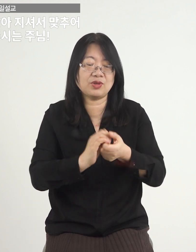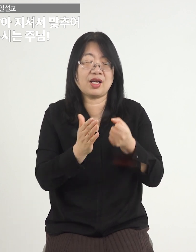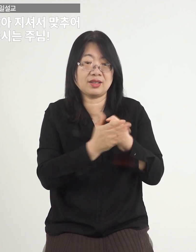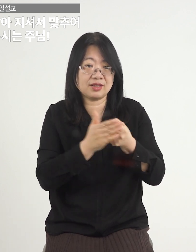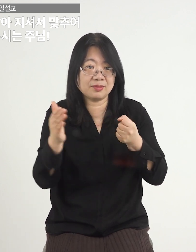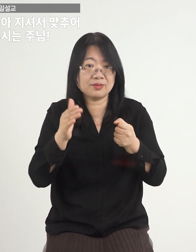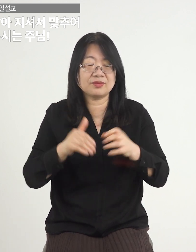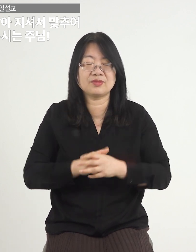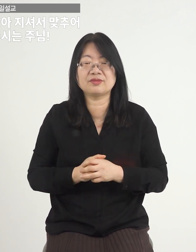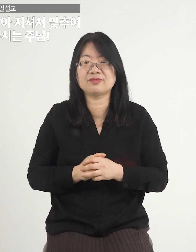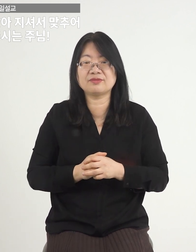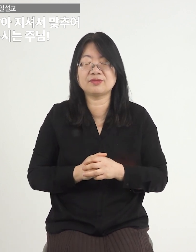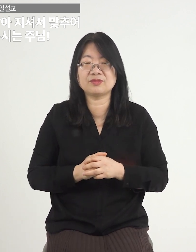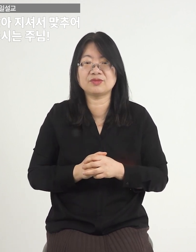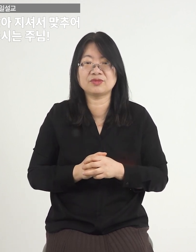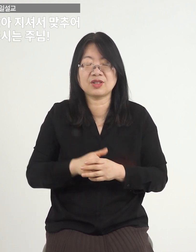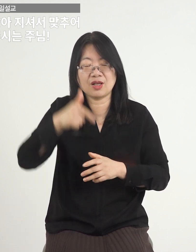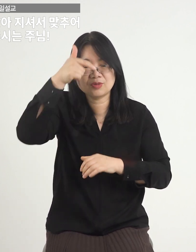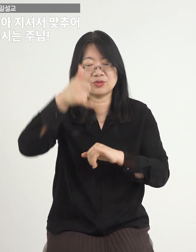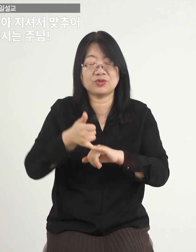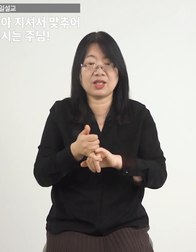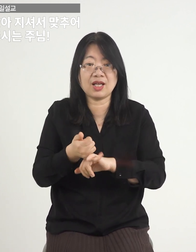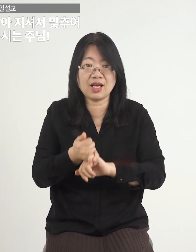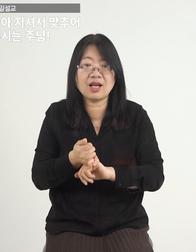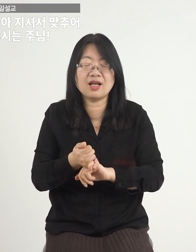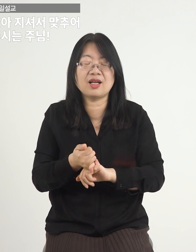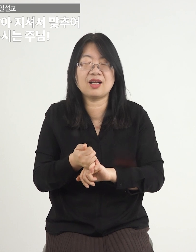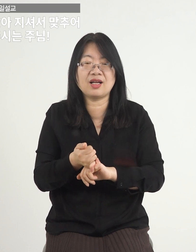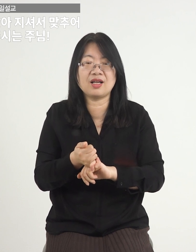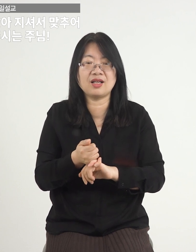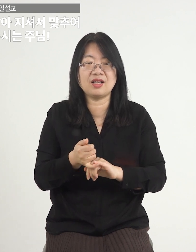때문에. 그래서 구약의